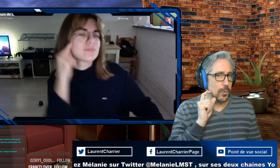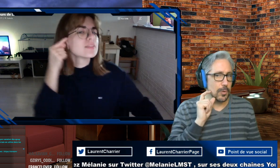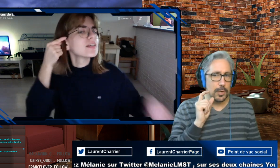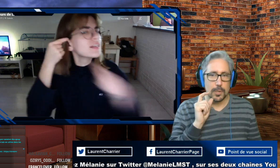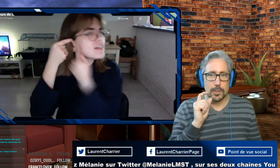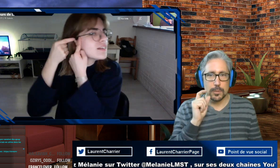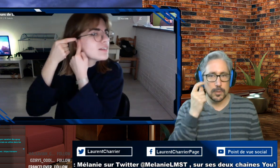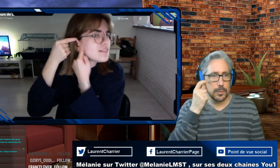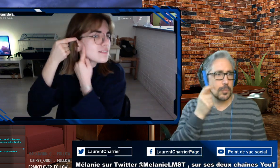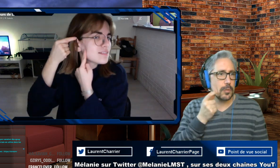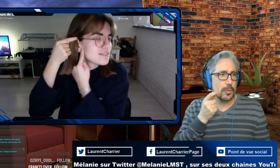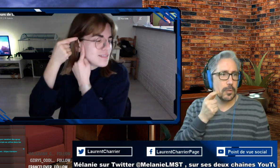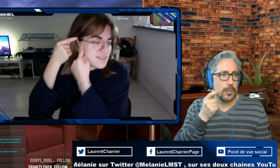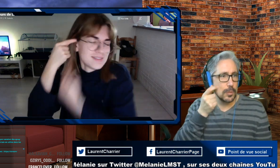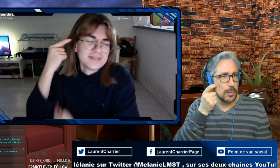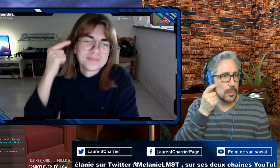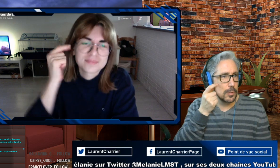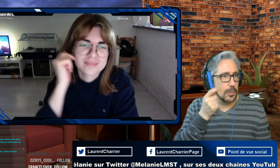Macron. Télé.